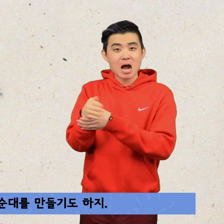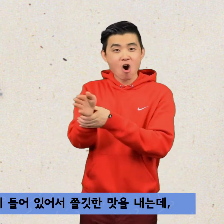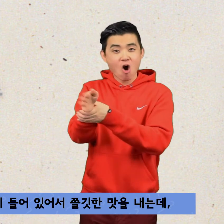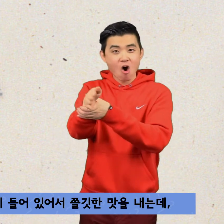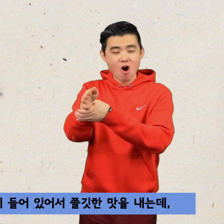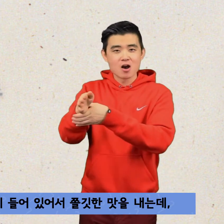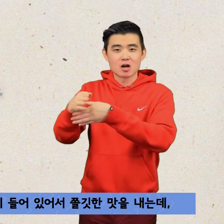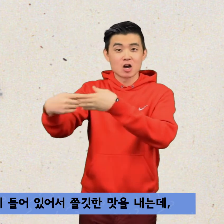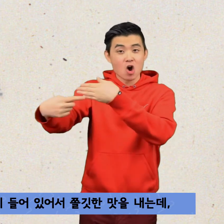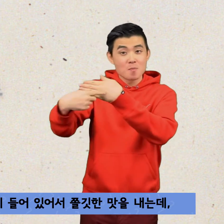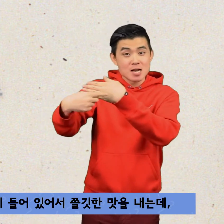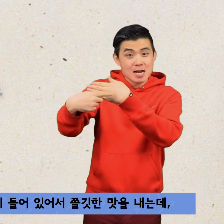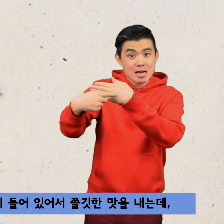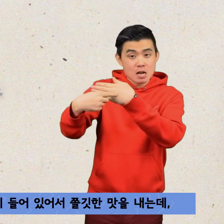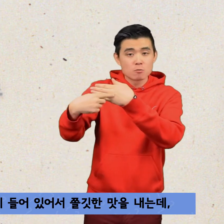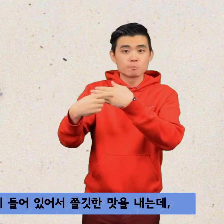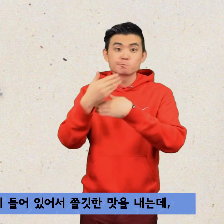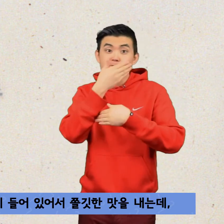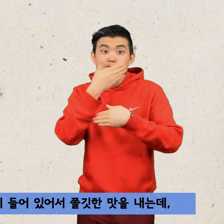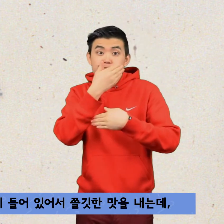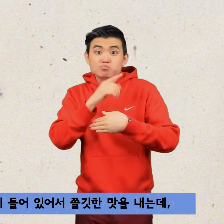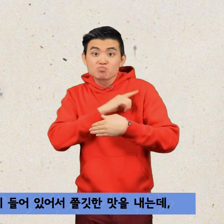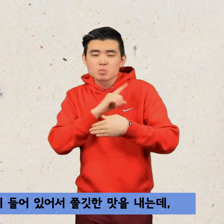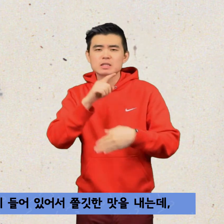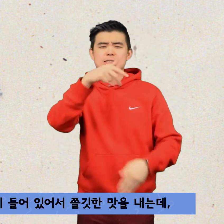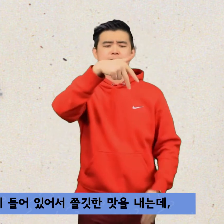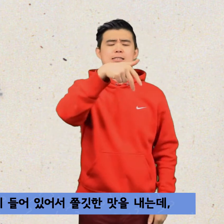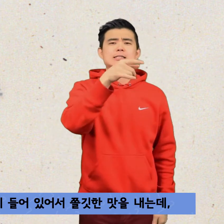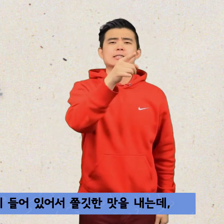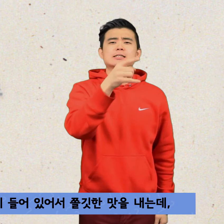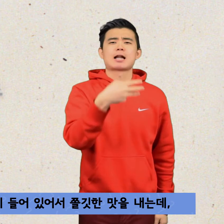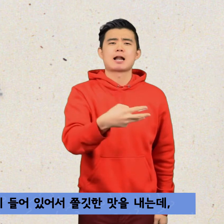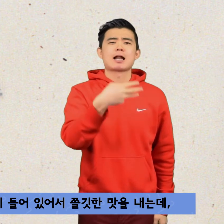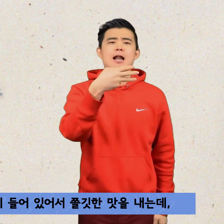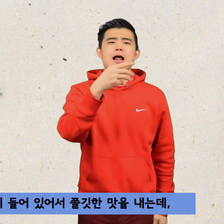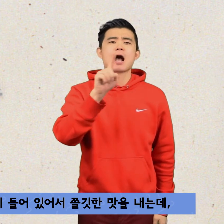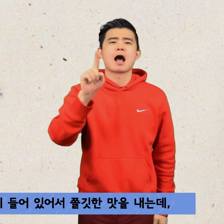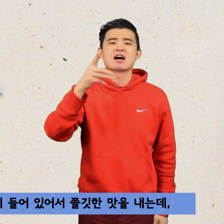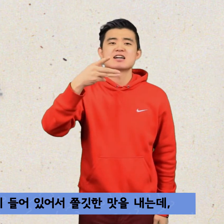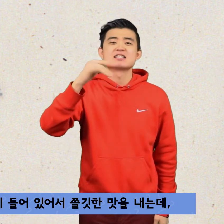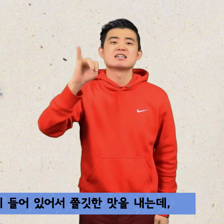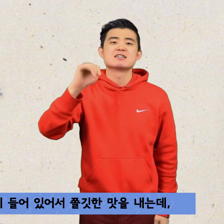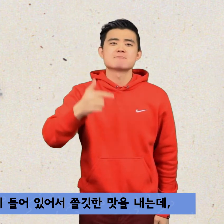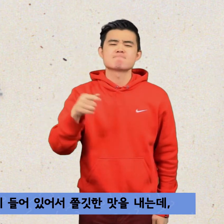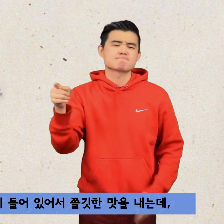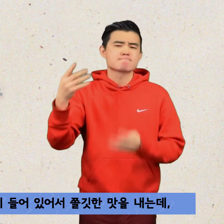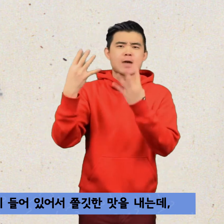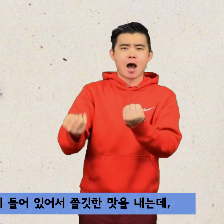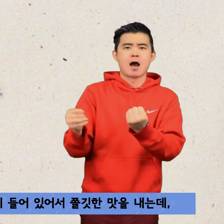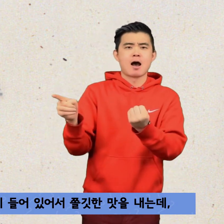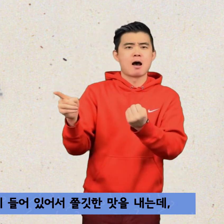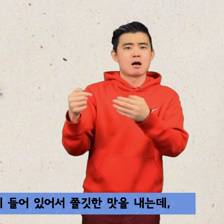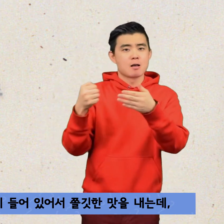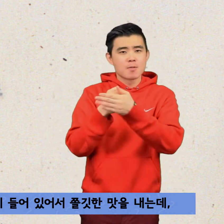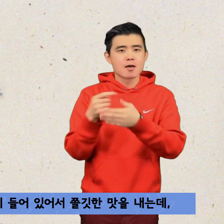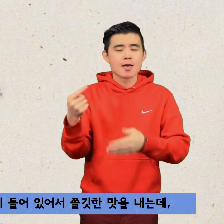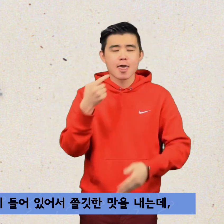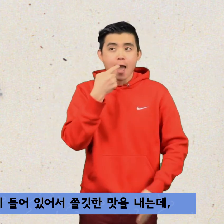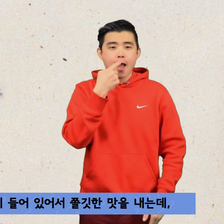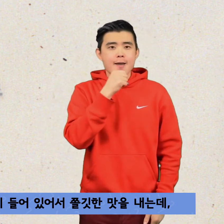방어 껍질에는 젤라틴 성분이 많이 들어 있어서 쫄깃한 맛을 내는데